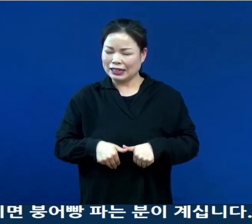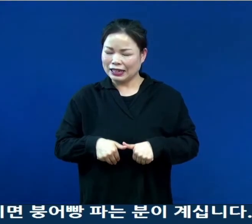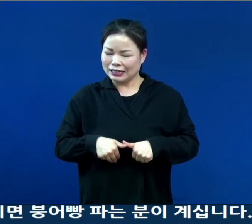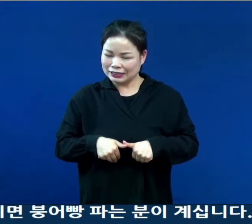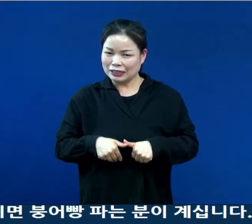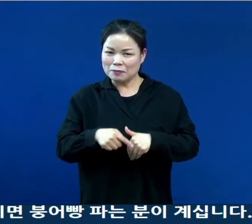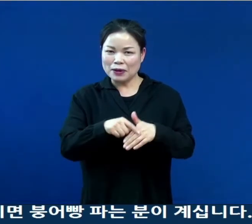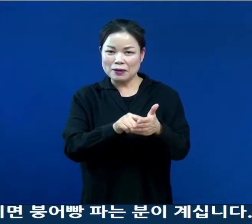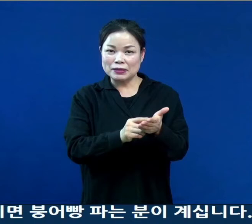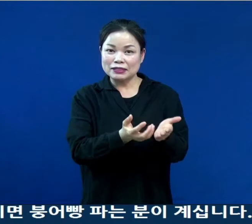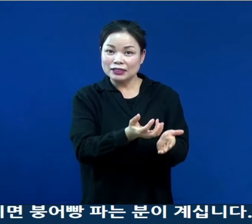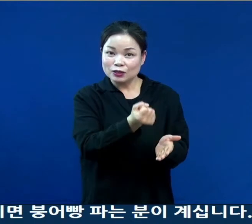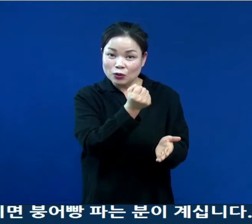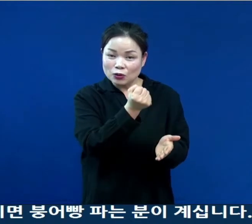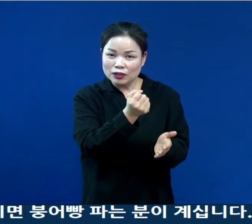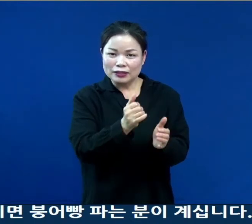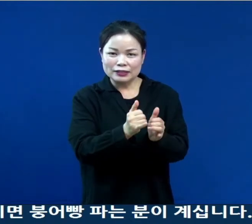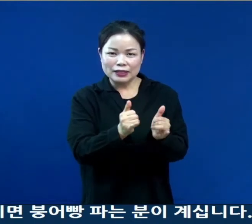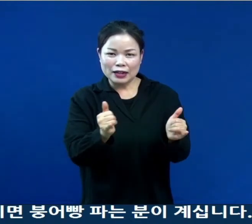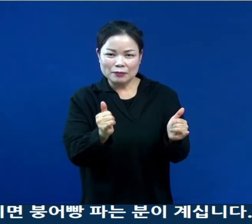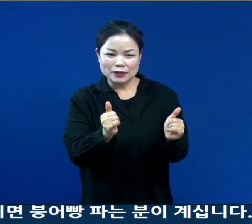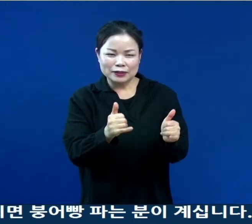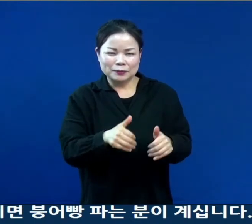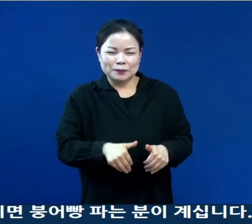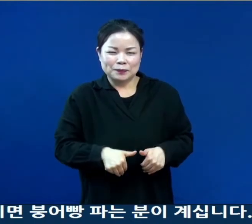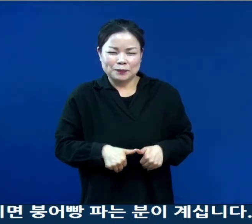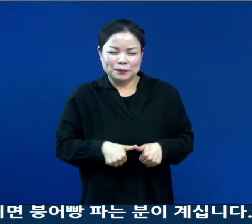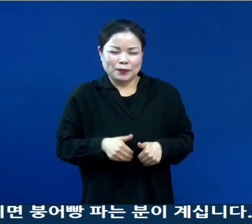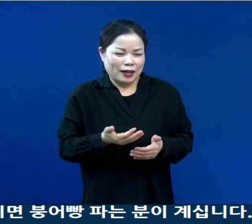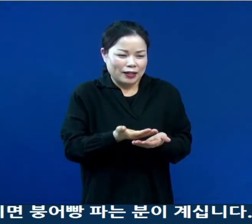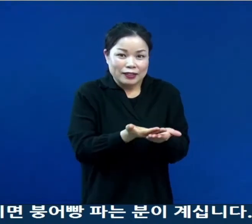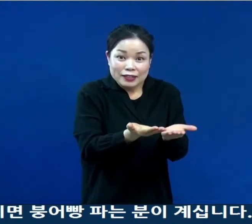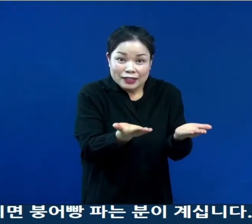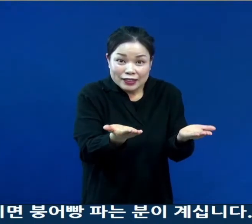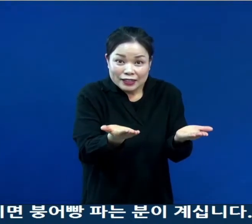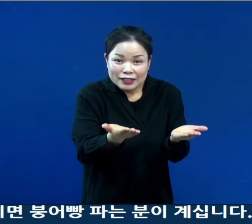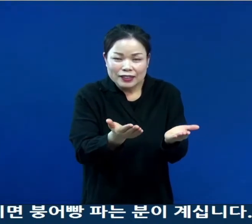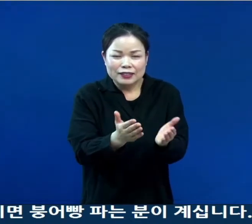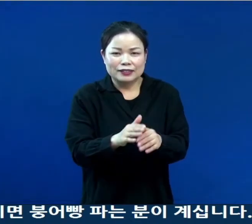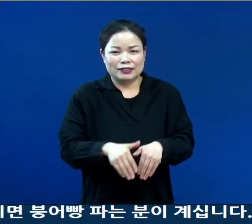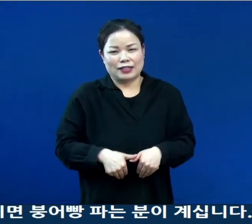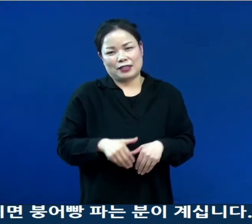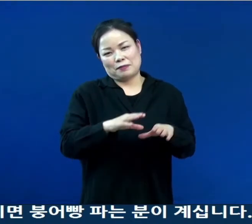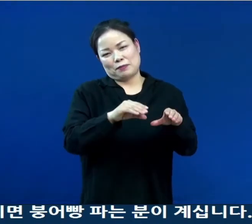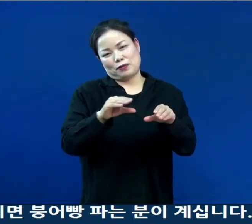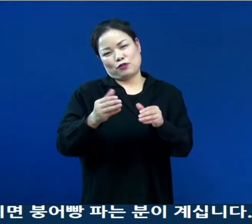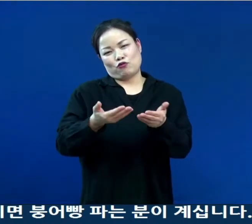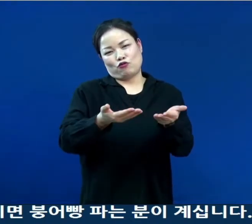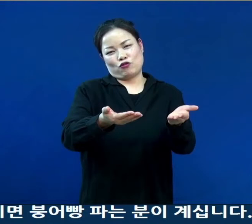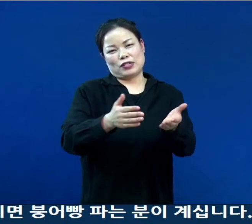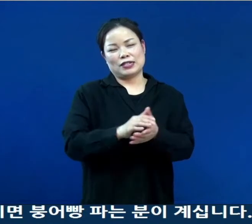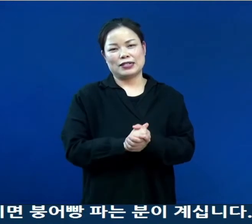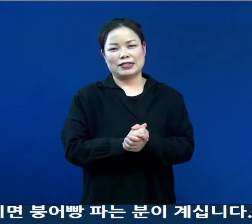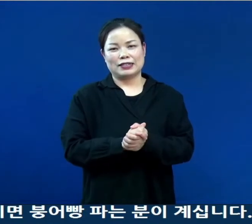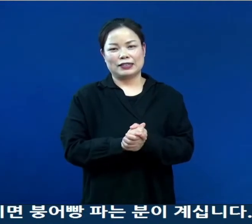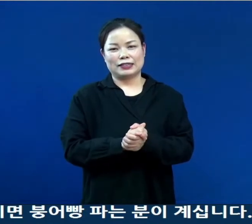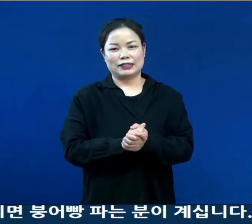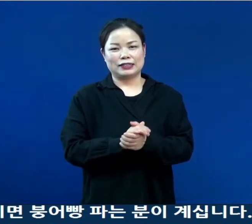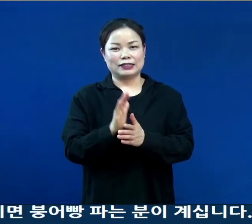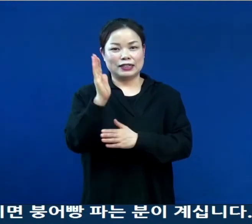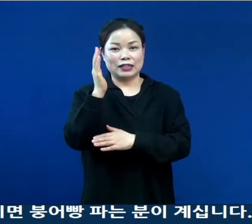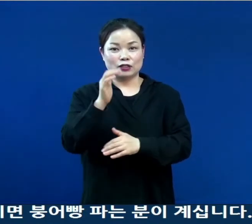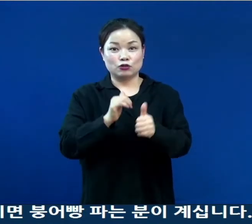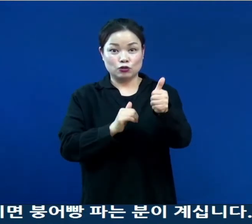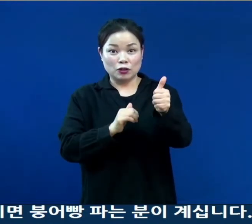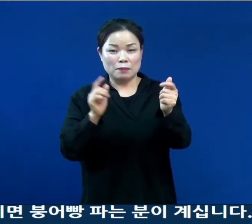온기가 세상에 흐르고 있고 사람들을 흐뭇하게 하고 사람들의 마음을 온하게 만드는 이 미담의 이야기의